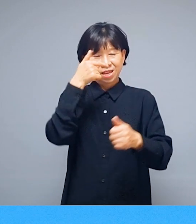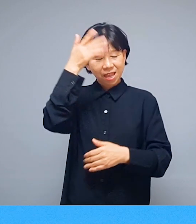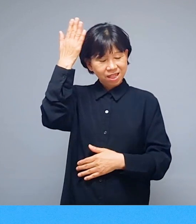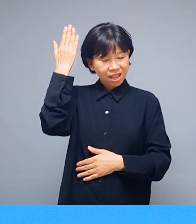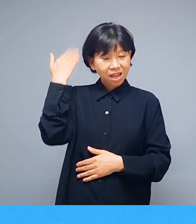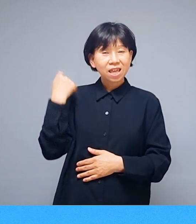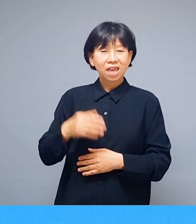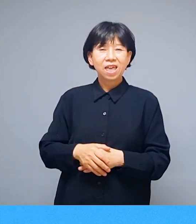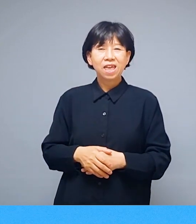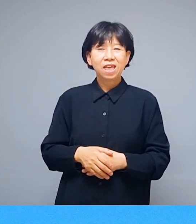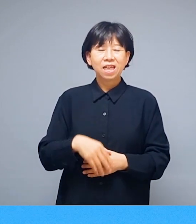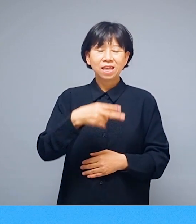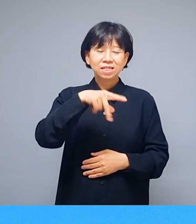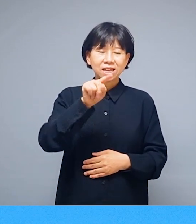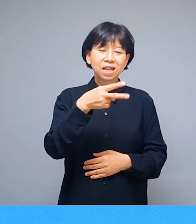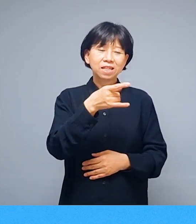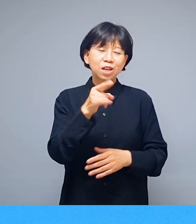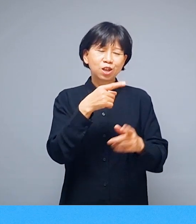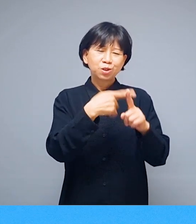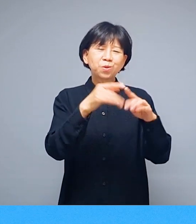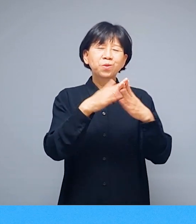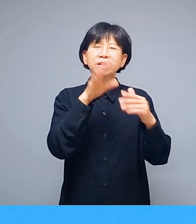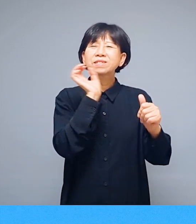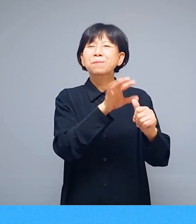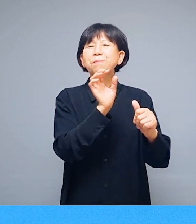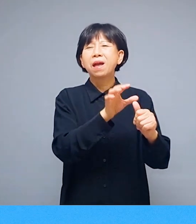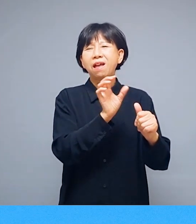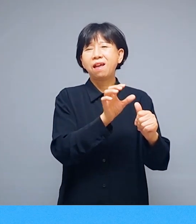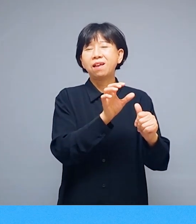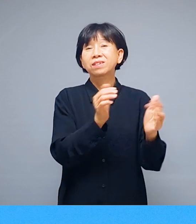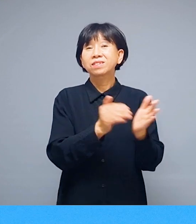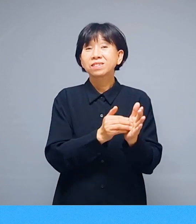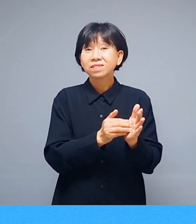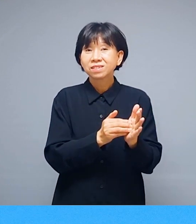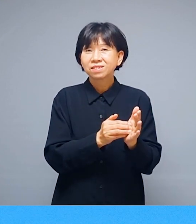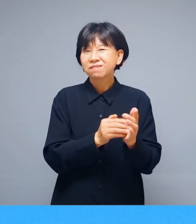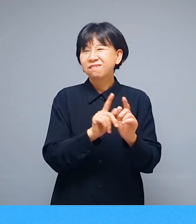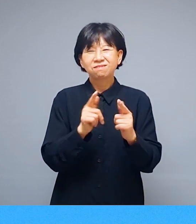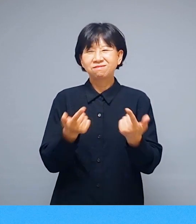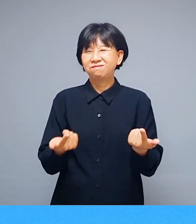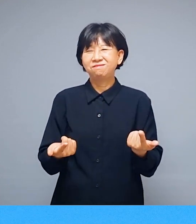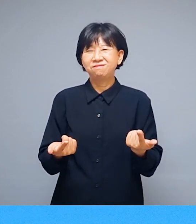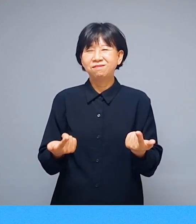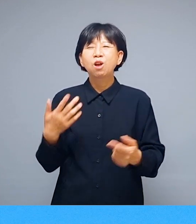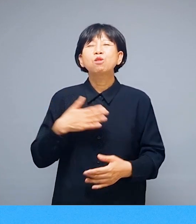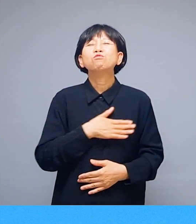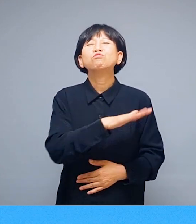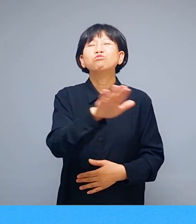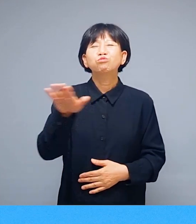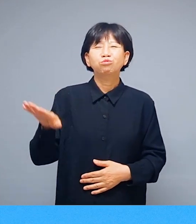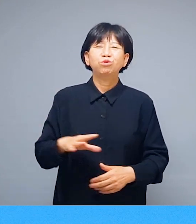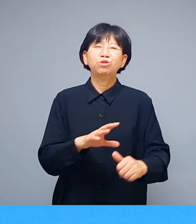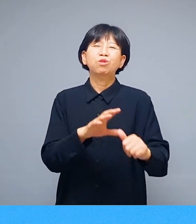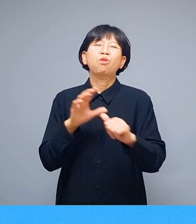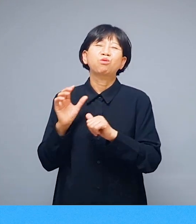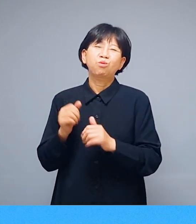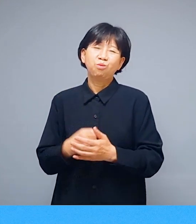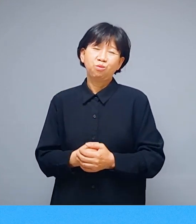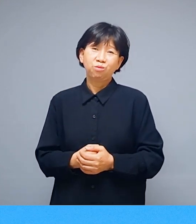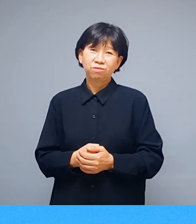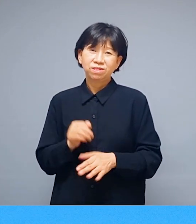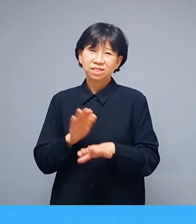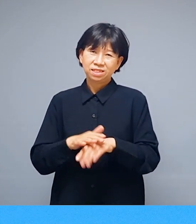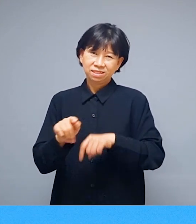옛날에 사대교회가 책망받았대. 그런 이야기로 안 끝났으면 좋겠어요. 오늘 우리를